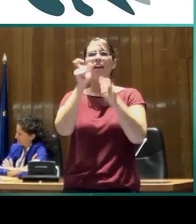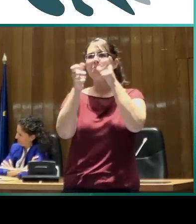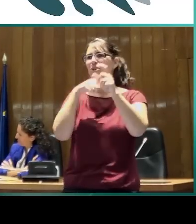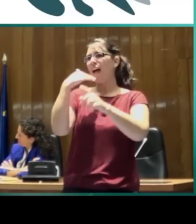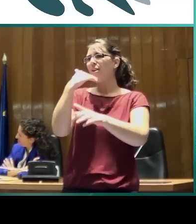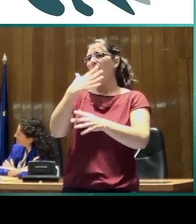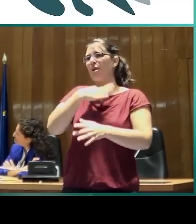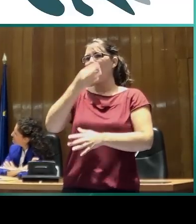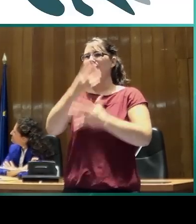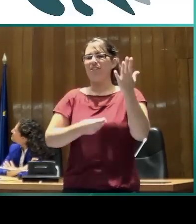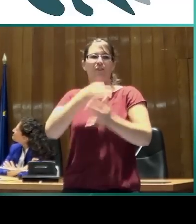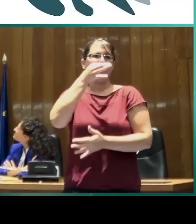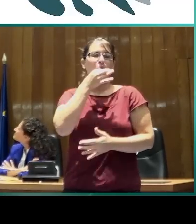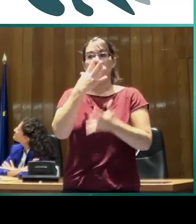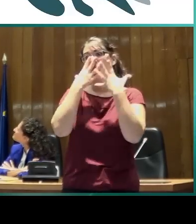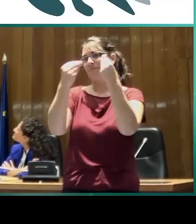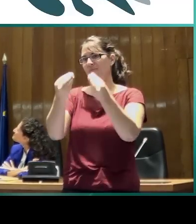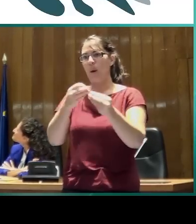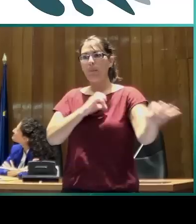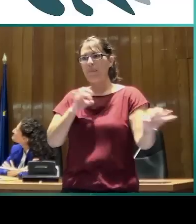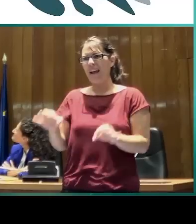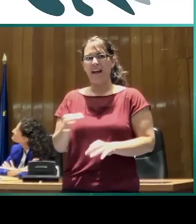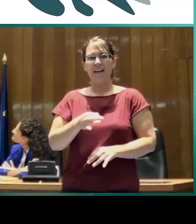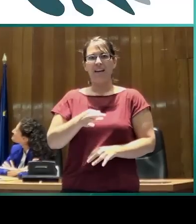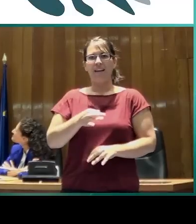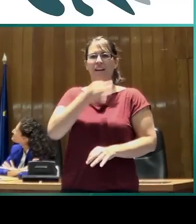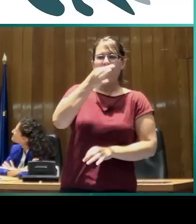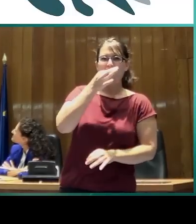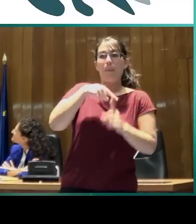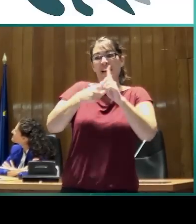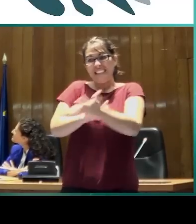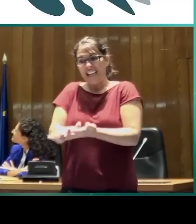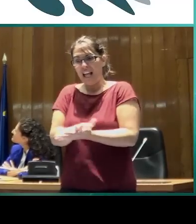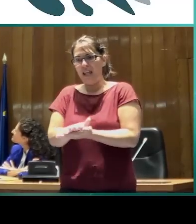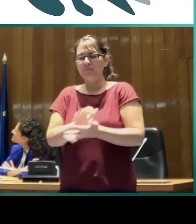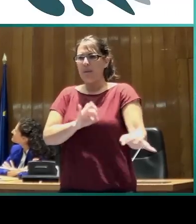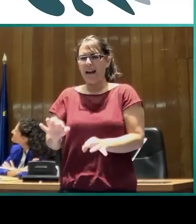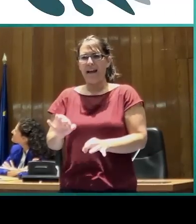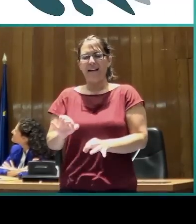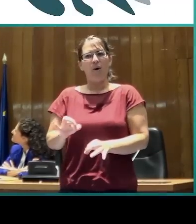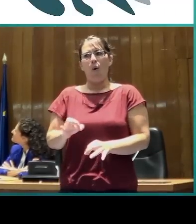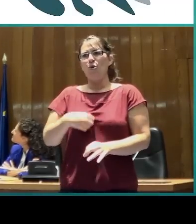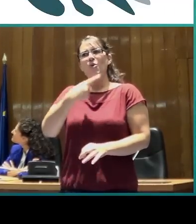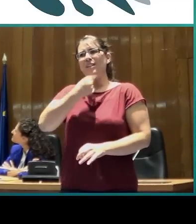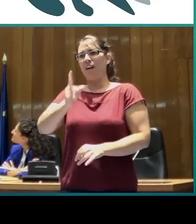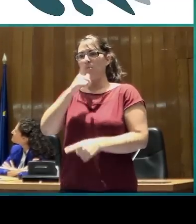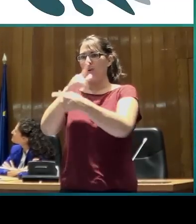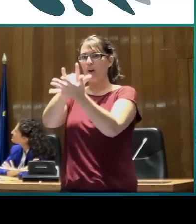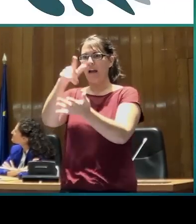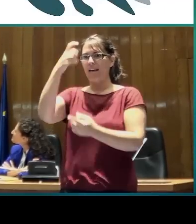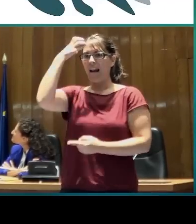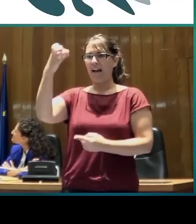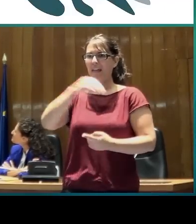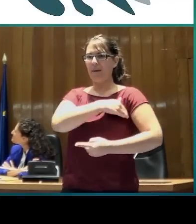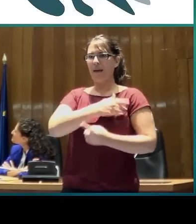Como podréis entender, no es nada fácil preparar unas palabras orales y signadas sabiendo que entre el público asisten tanto el director de la Real Academia de la Lengua como la